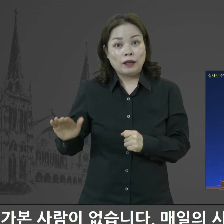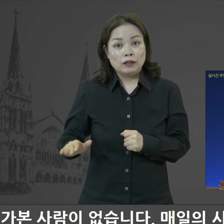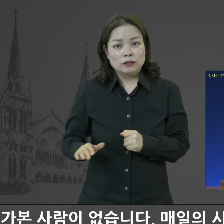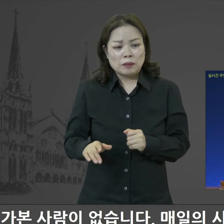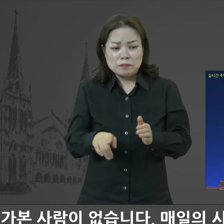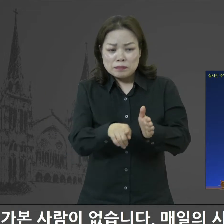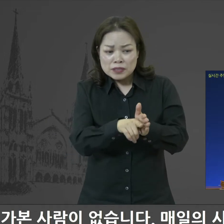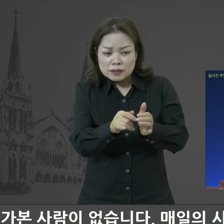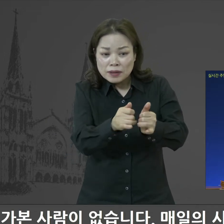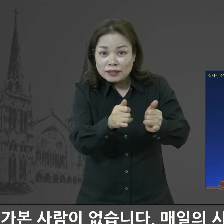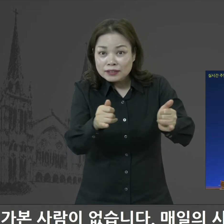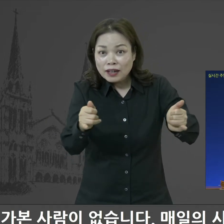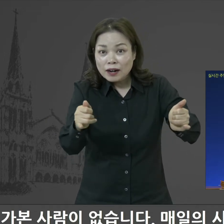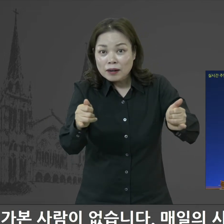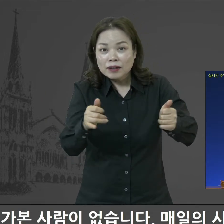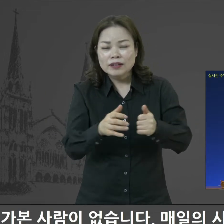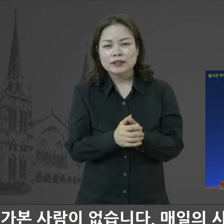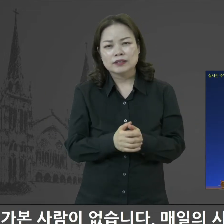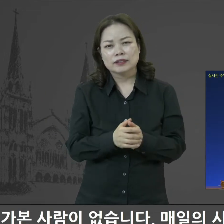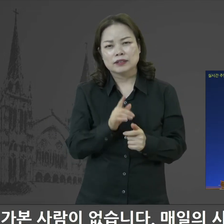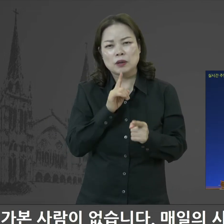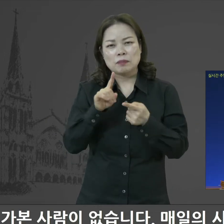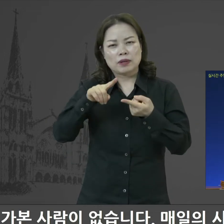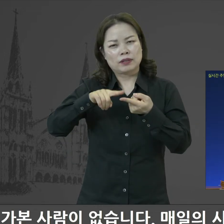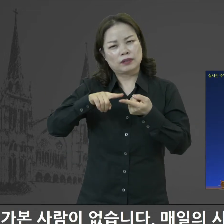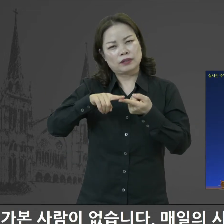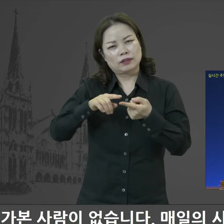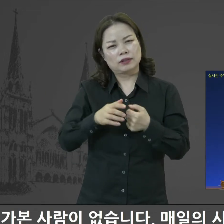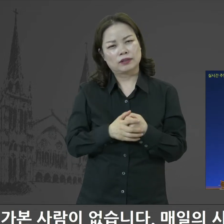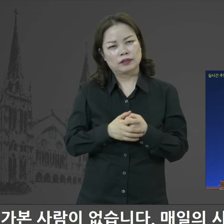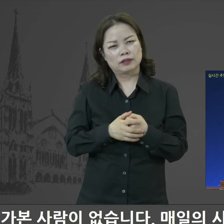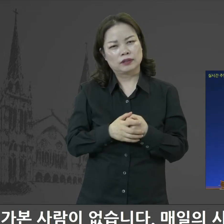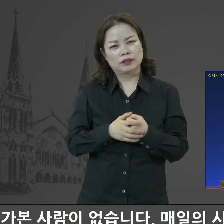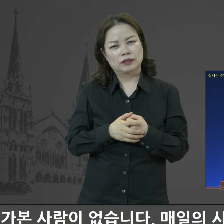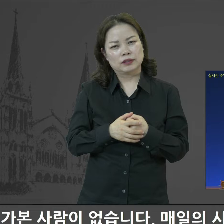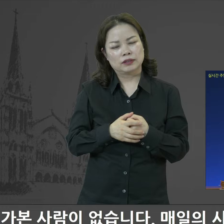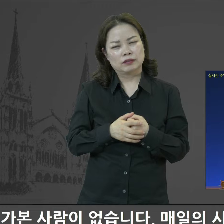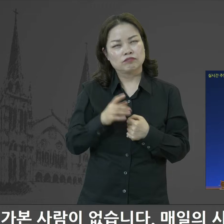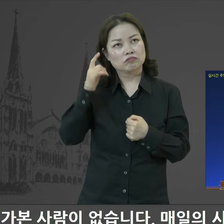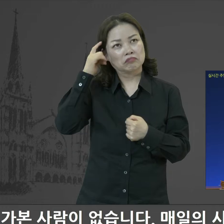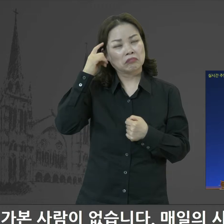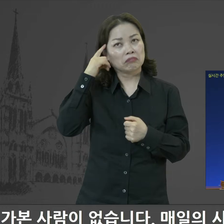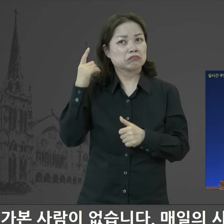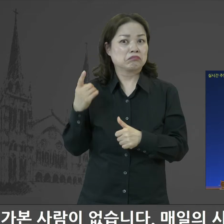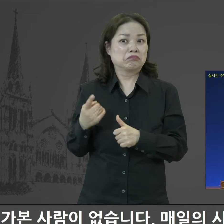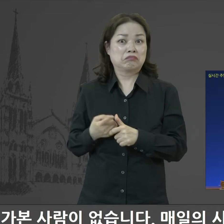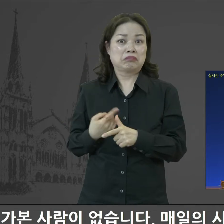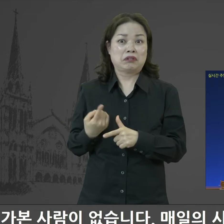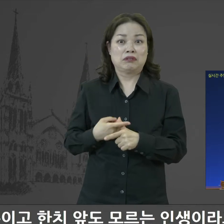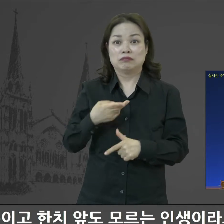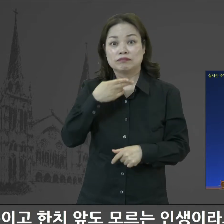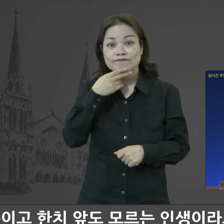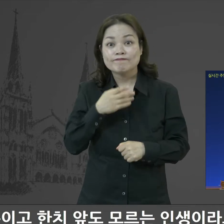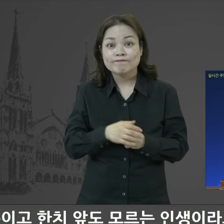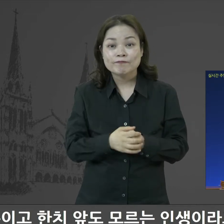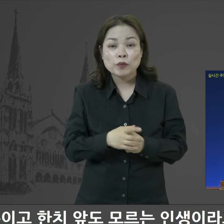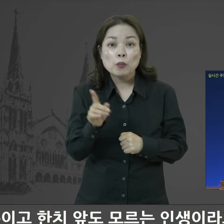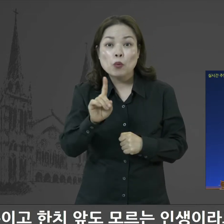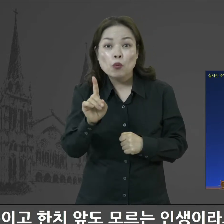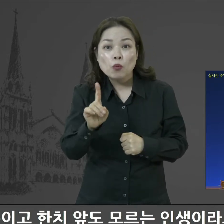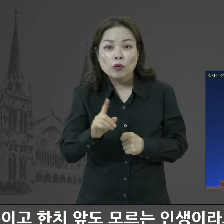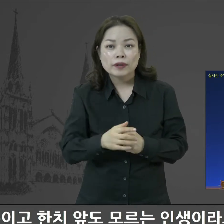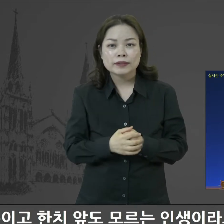우리 믿음의 사람들은 이러한 말에 대해서 우리가 크게 개의치 말아야 될 이유가 있습니다.